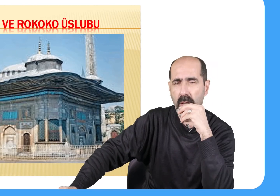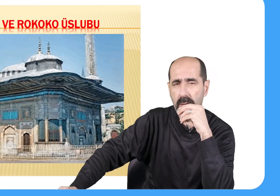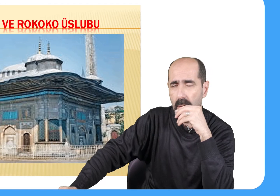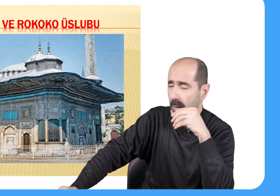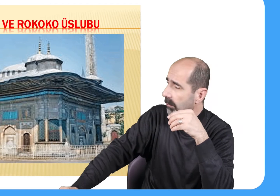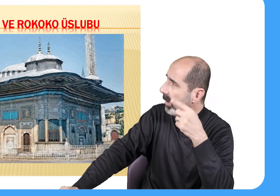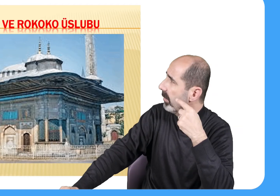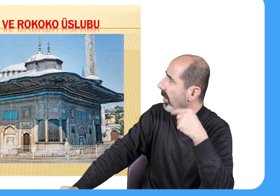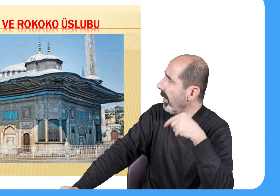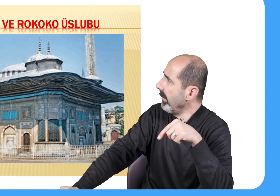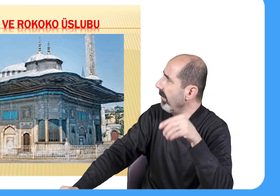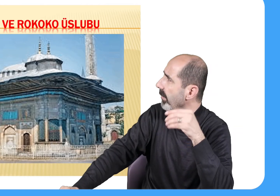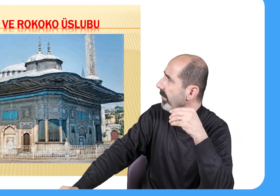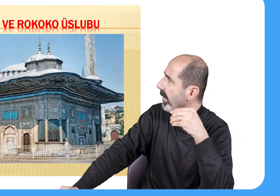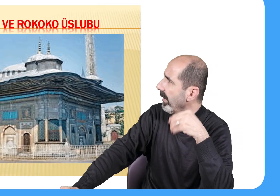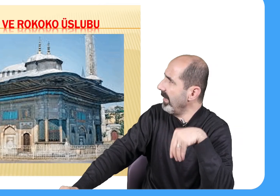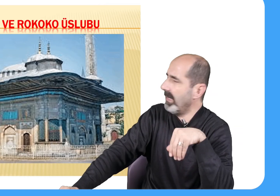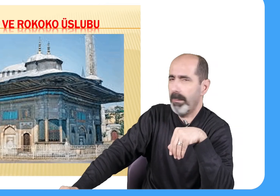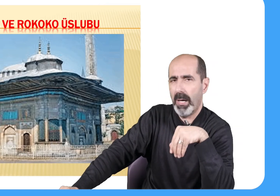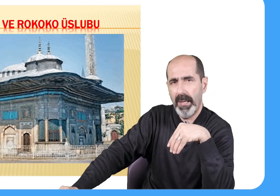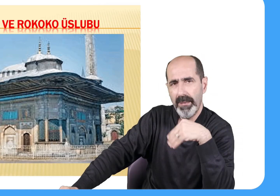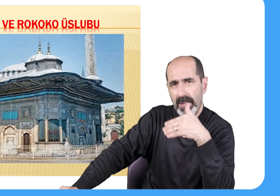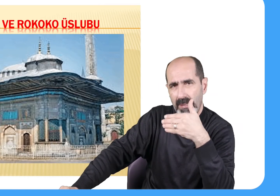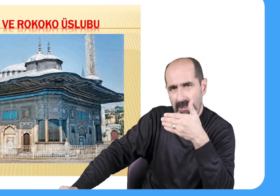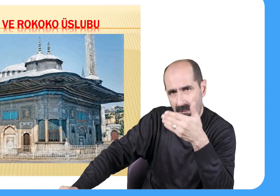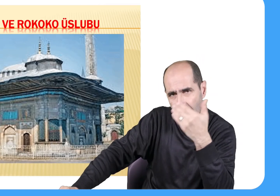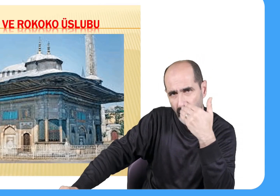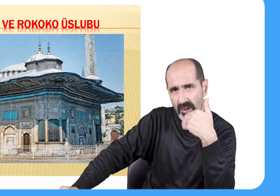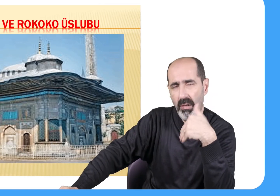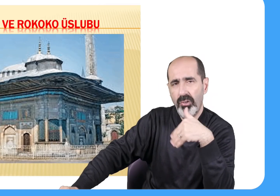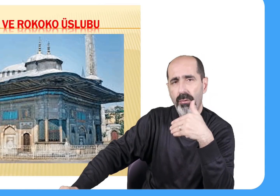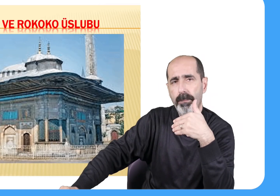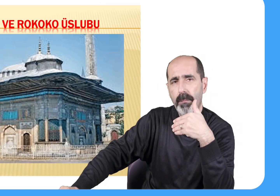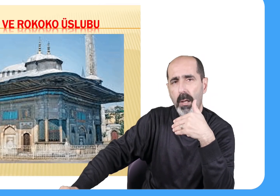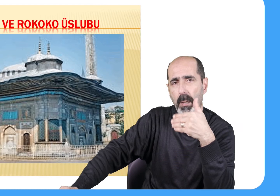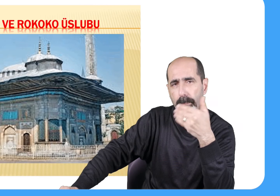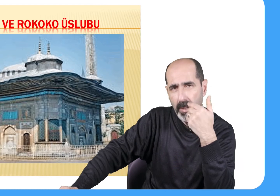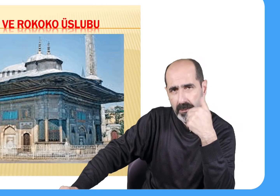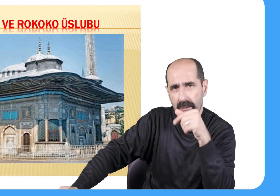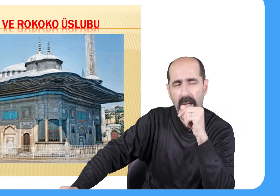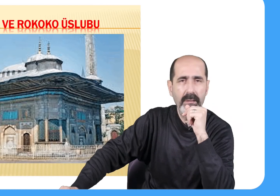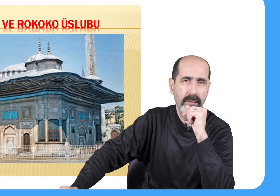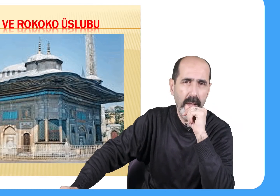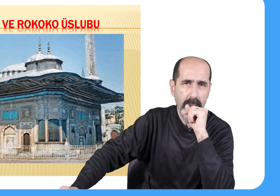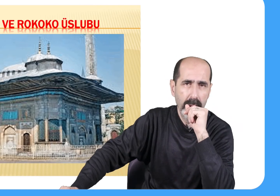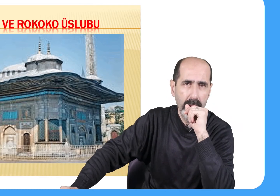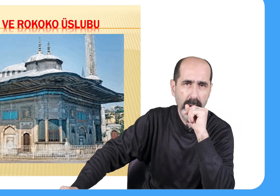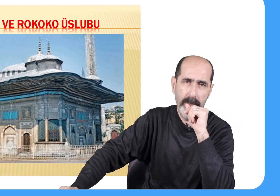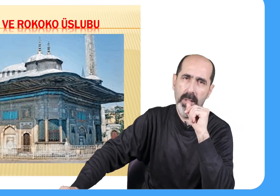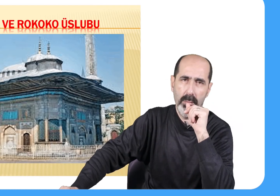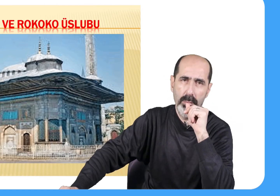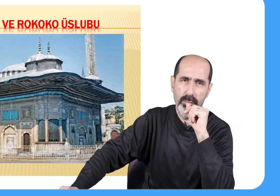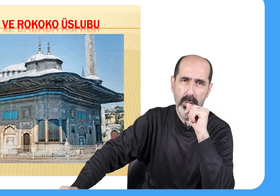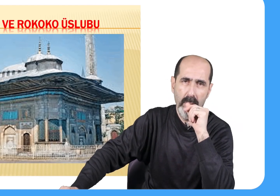mimarlarımız vardı fakat nalet devrinden itibaren yavaş yavaş Batı tarzında